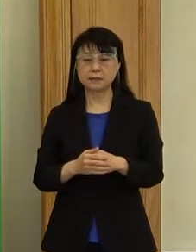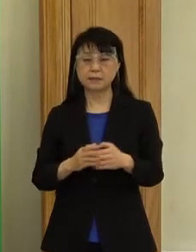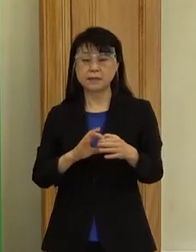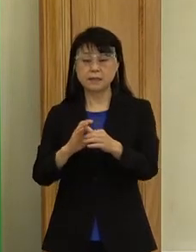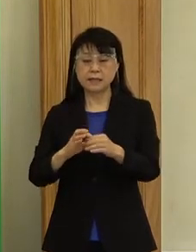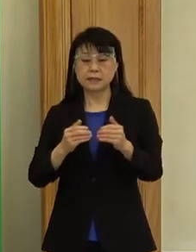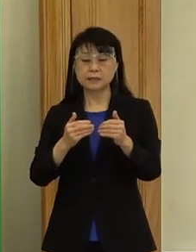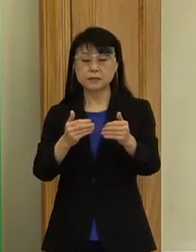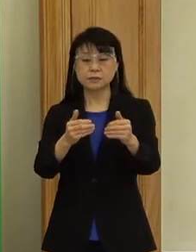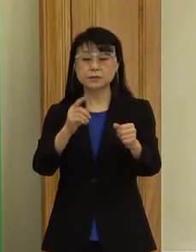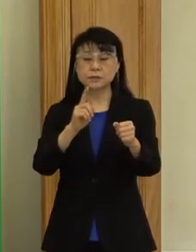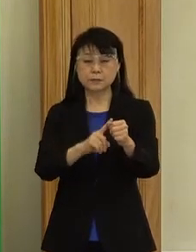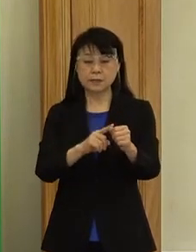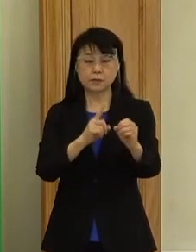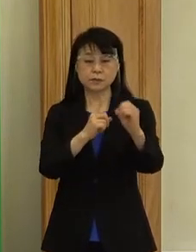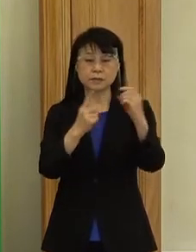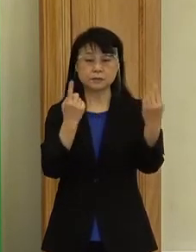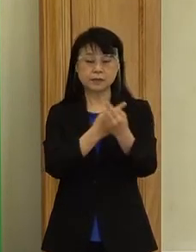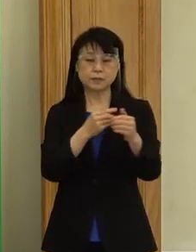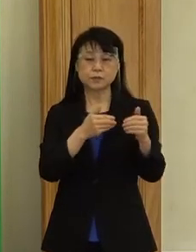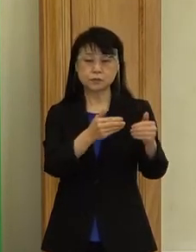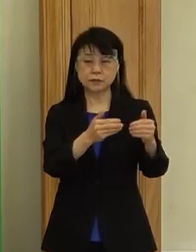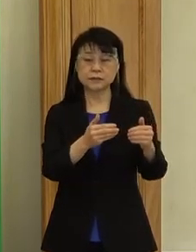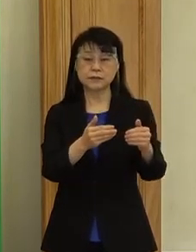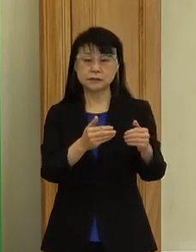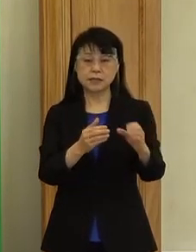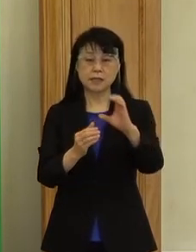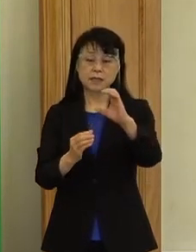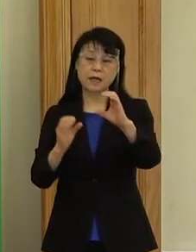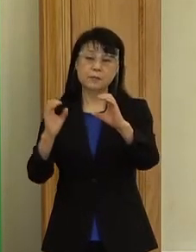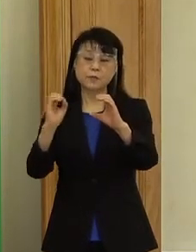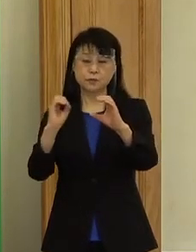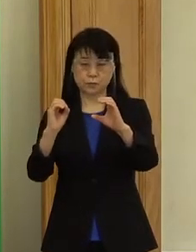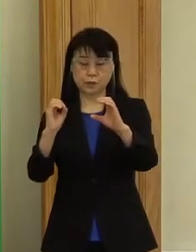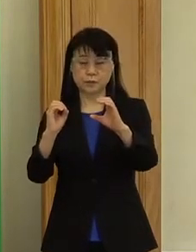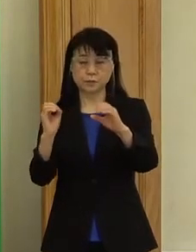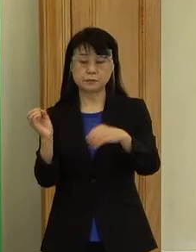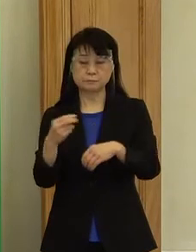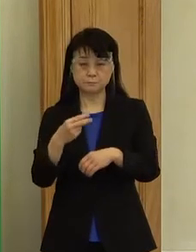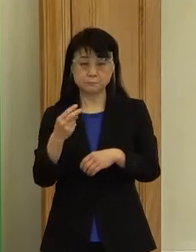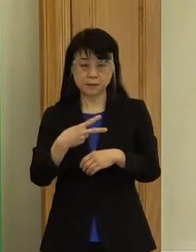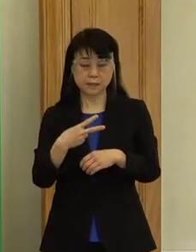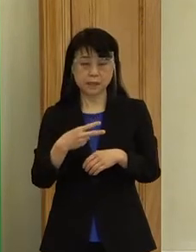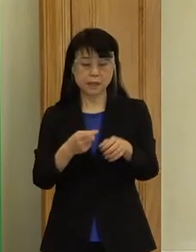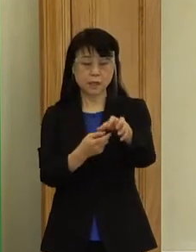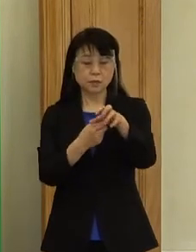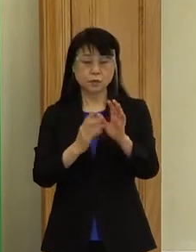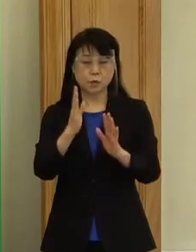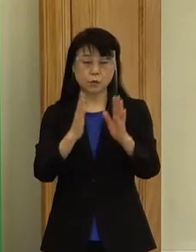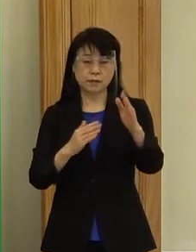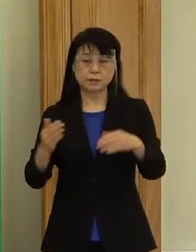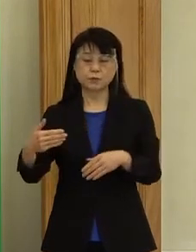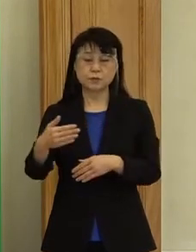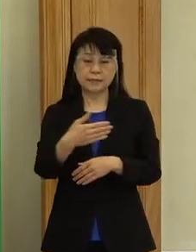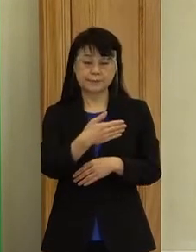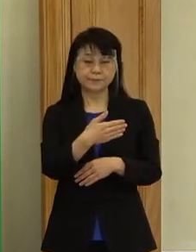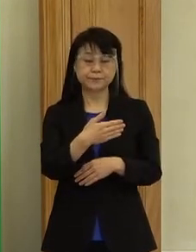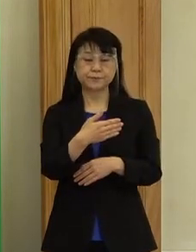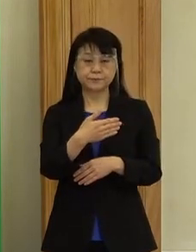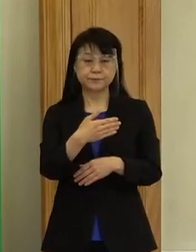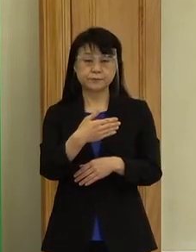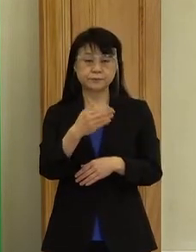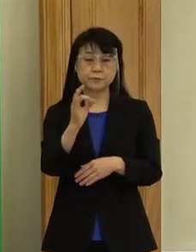るデジタル化の推進、あるいはカーボンニュートラル、そして農林水産物